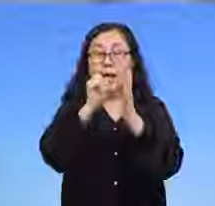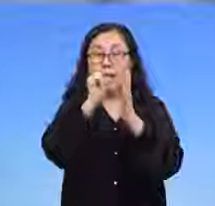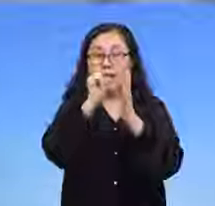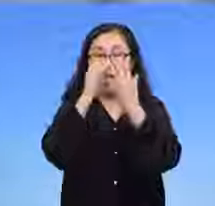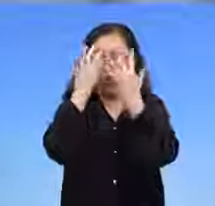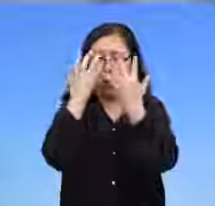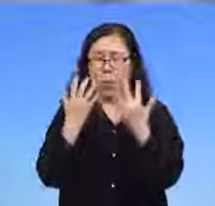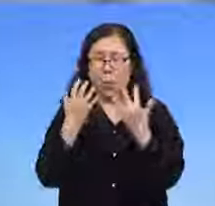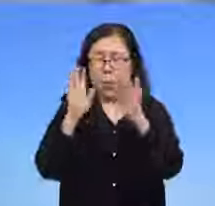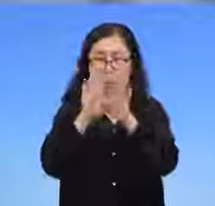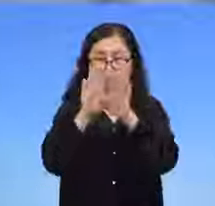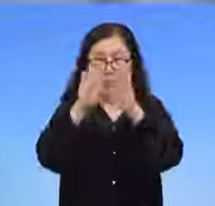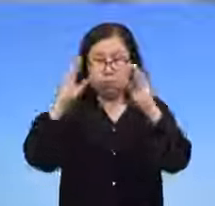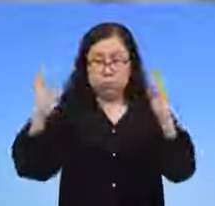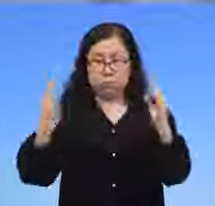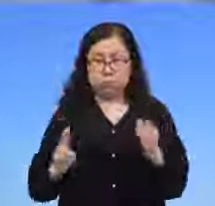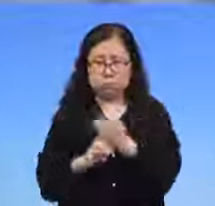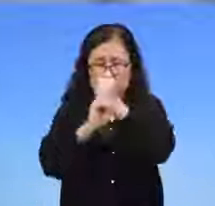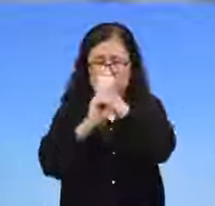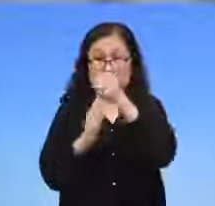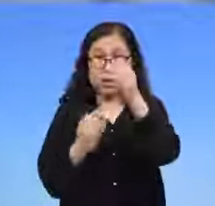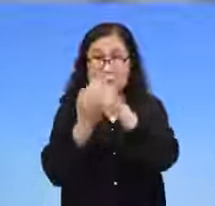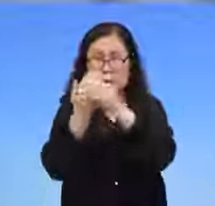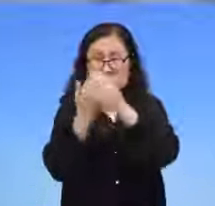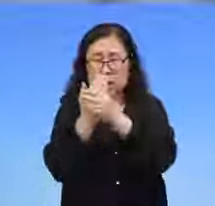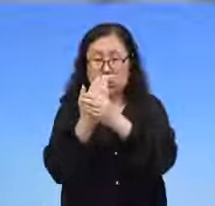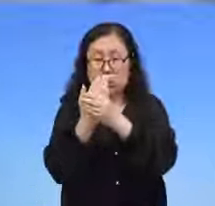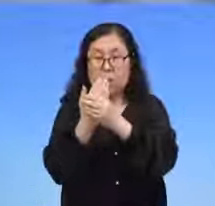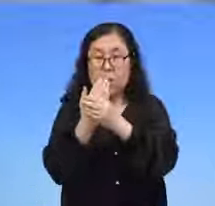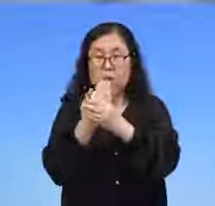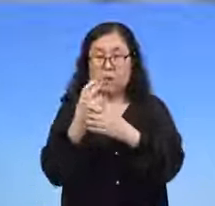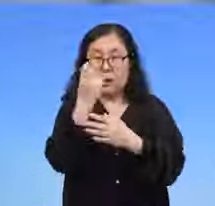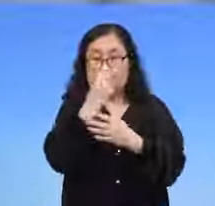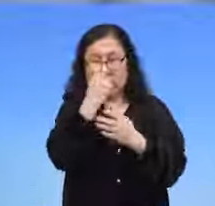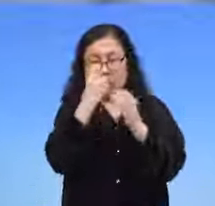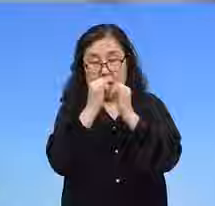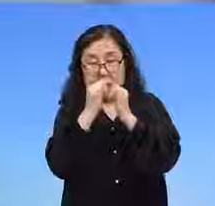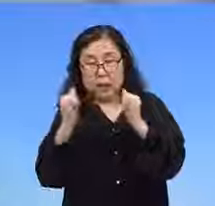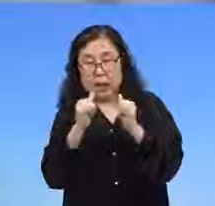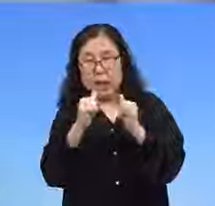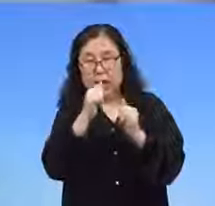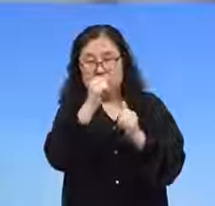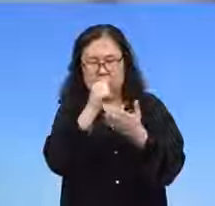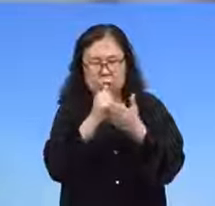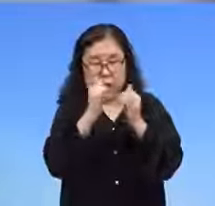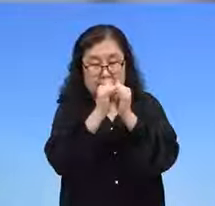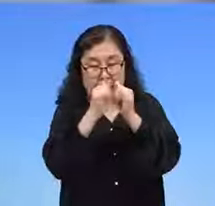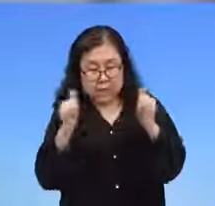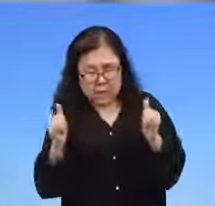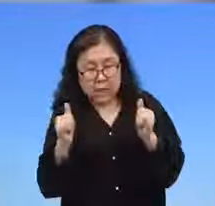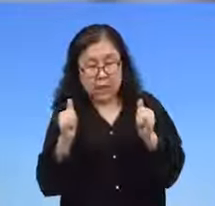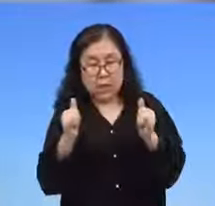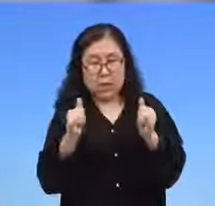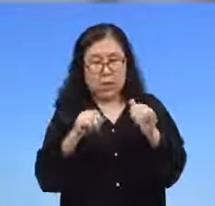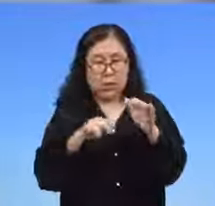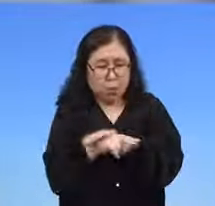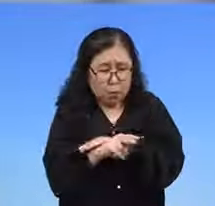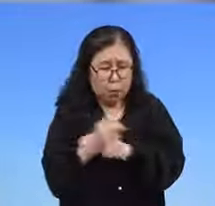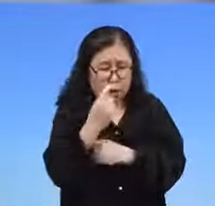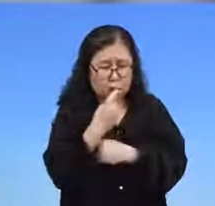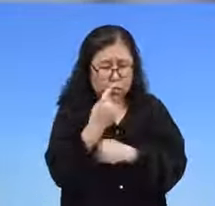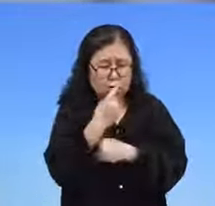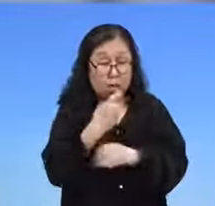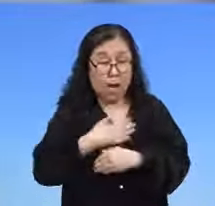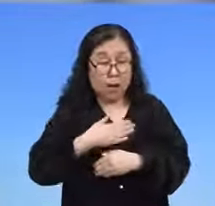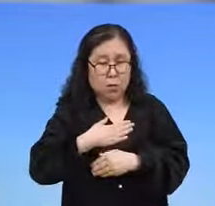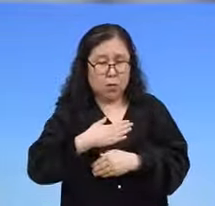옥문이 열리는 기적이 일어나고 자다가 깬 간수가 이 죄수들이 도망한 줄 알고 크게 낙심하는 그 과정에서 사도